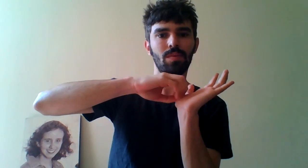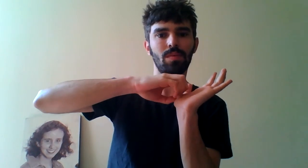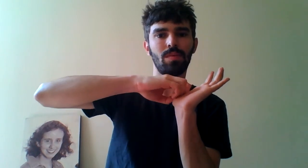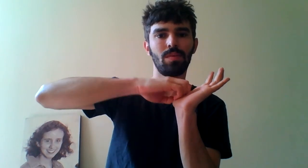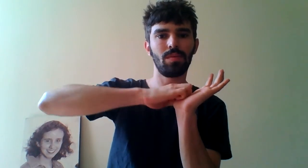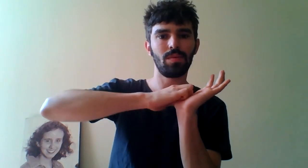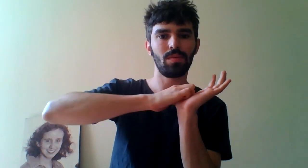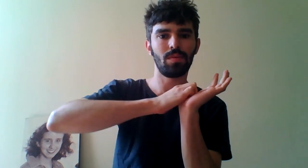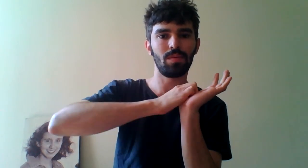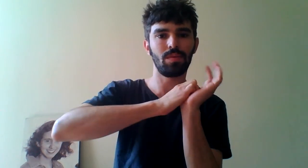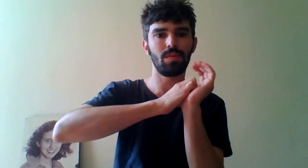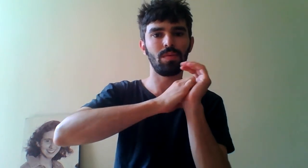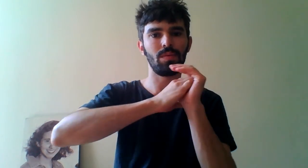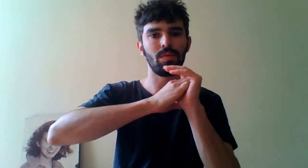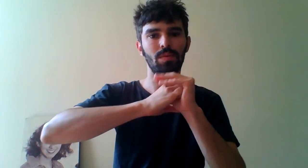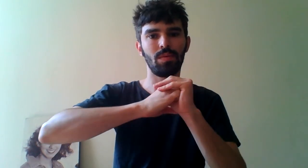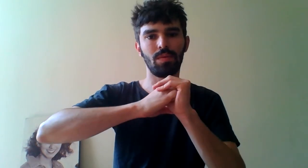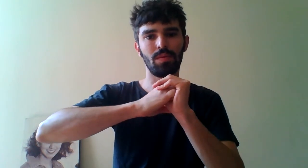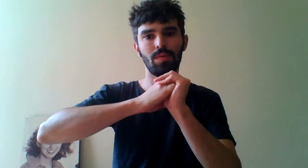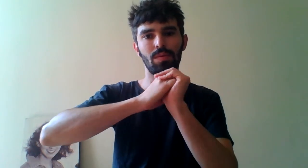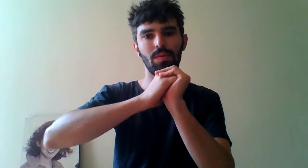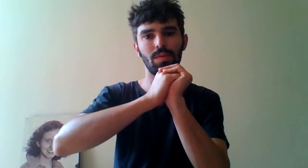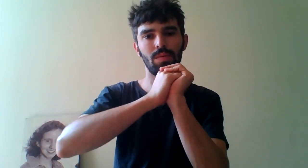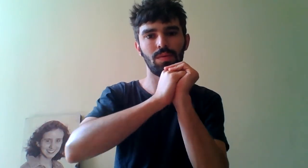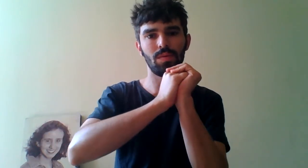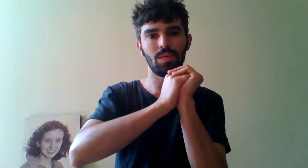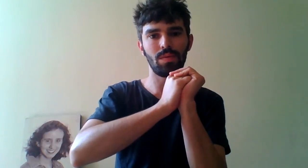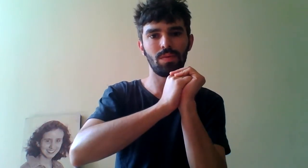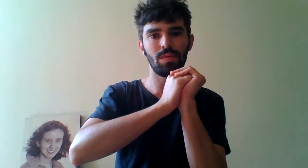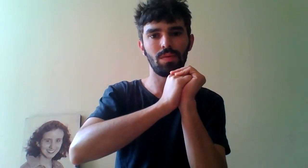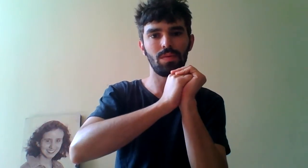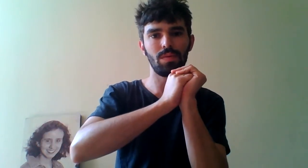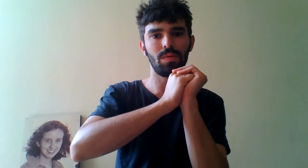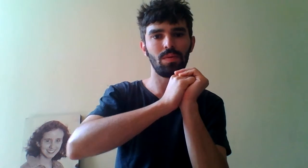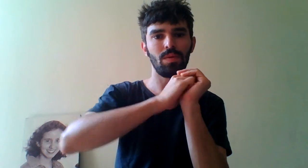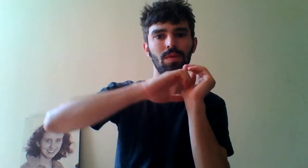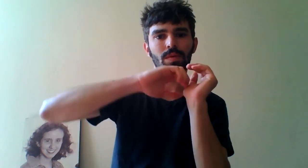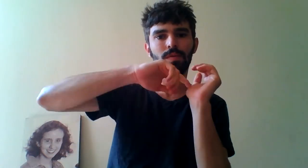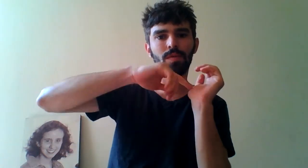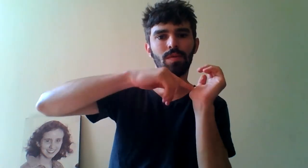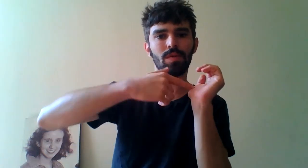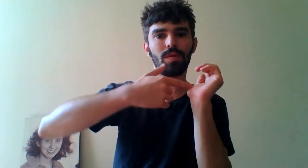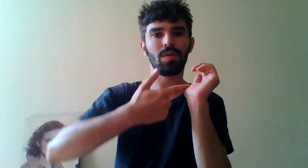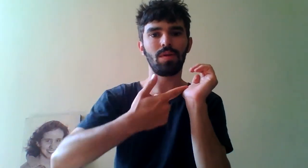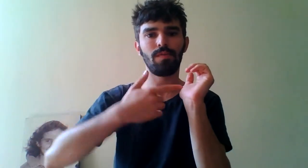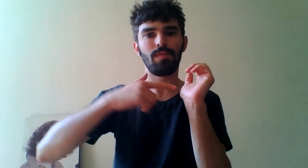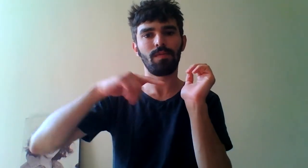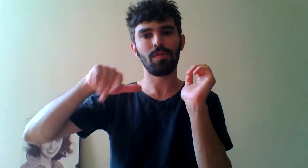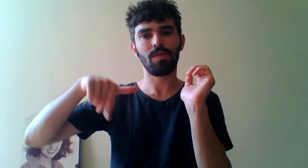Forte demais pra se esquecer Você foi